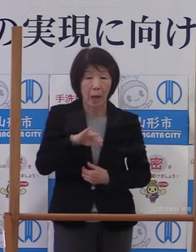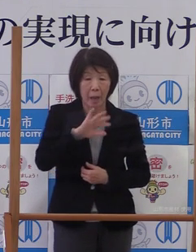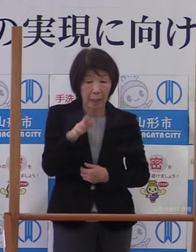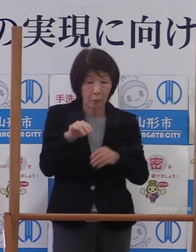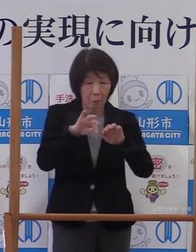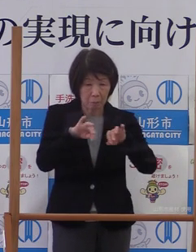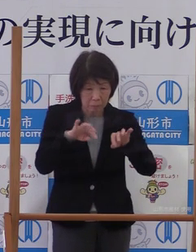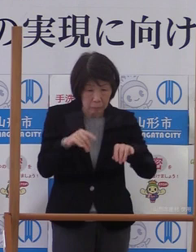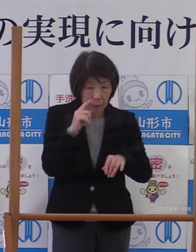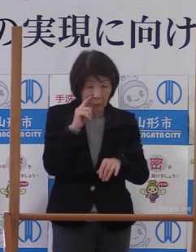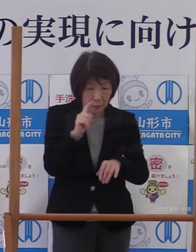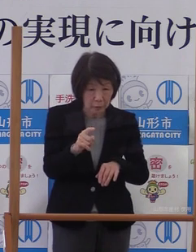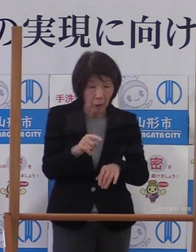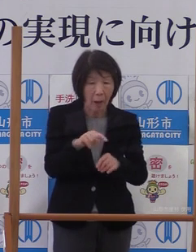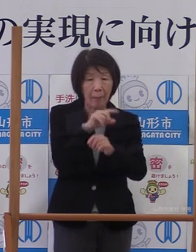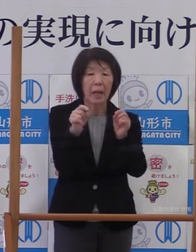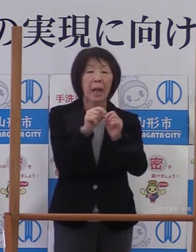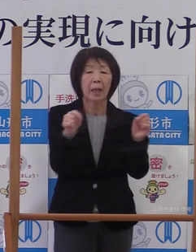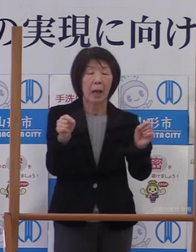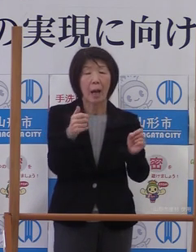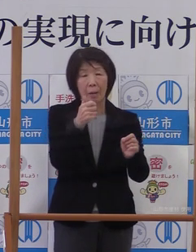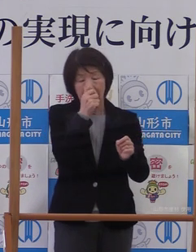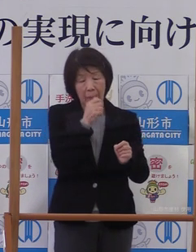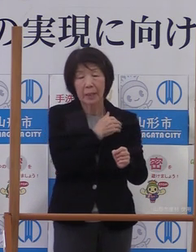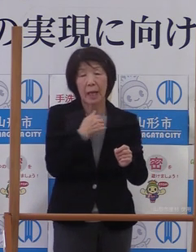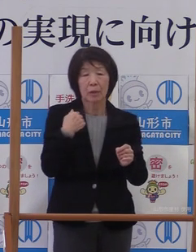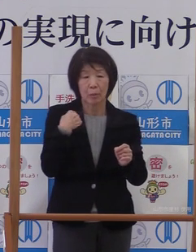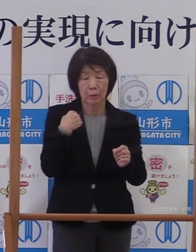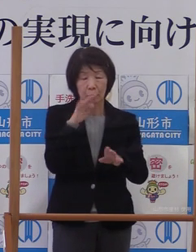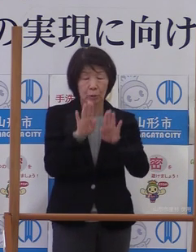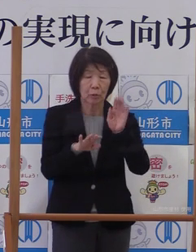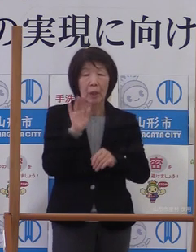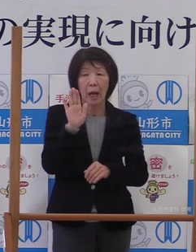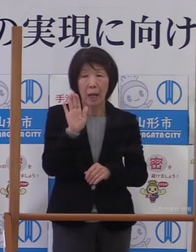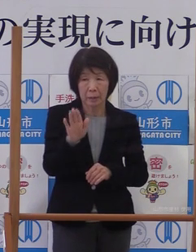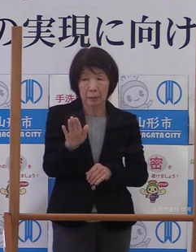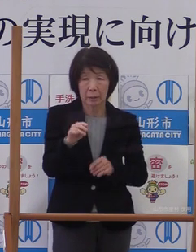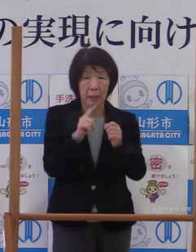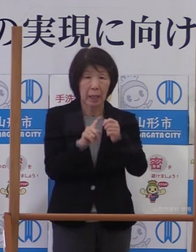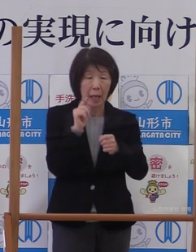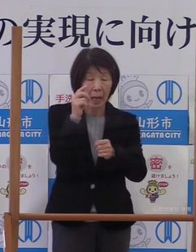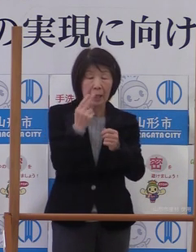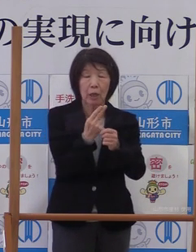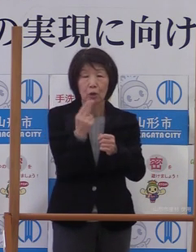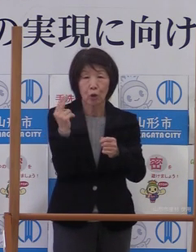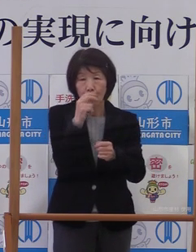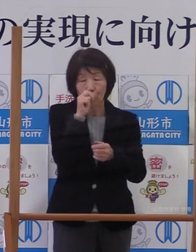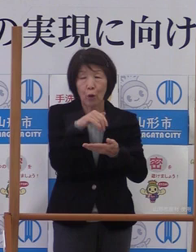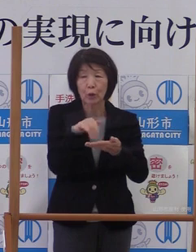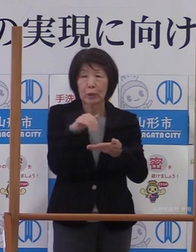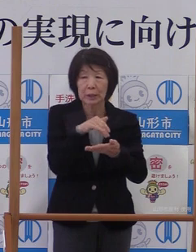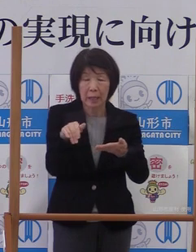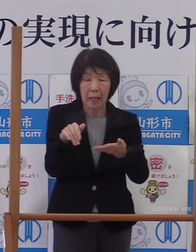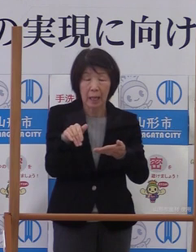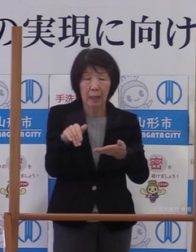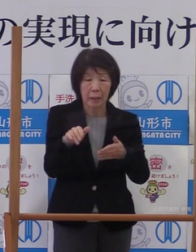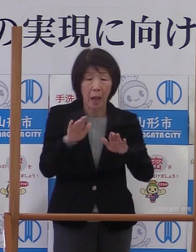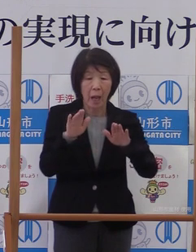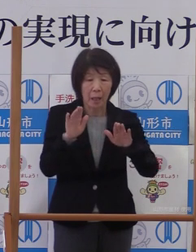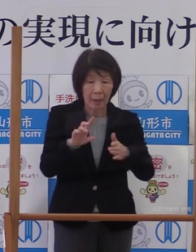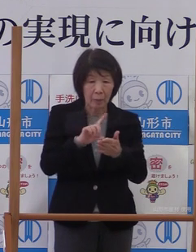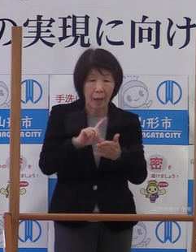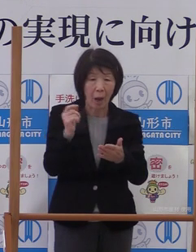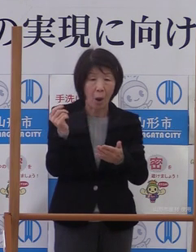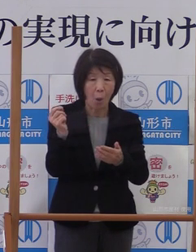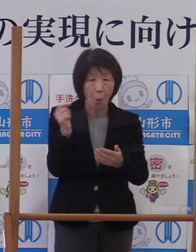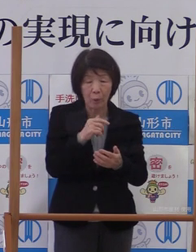は、広くそういう国の、財政支援であるとか、そういうものがあって、まあ、来年度予算については、今の段階ではそれほど大きな市